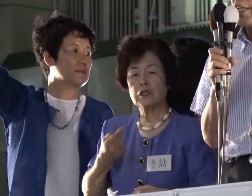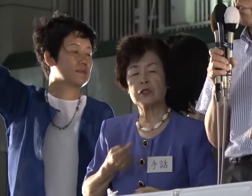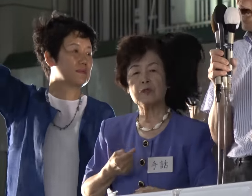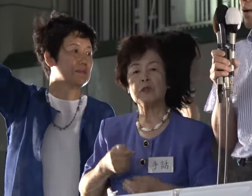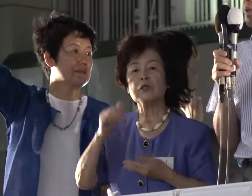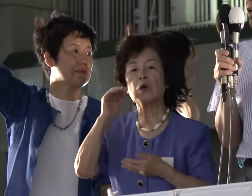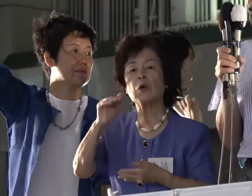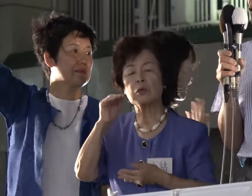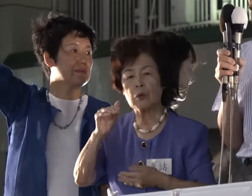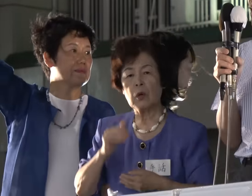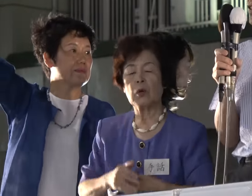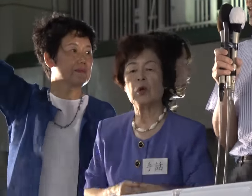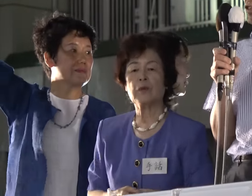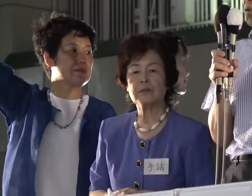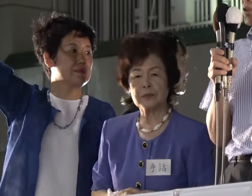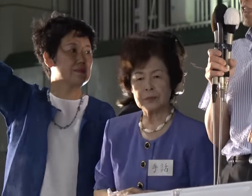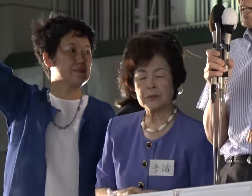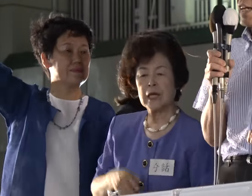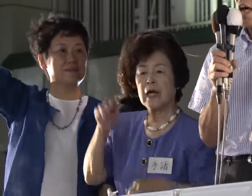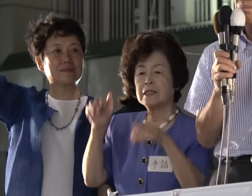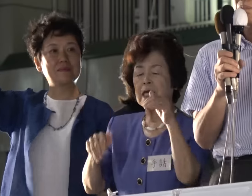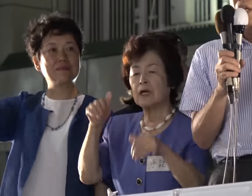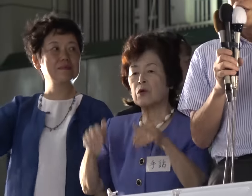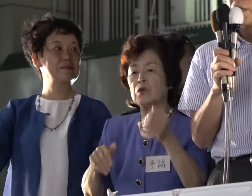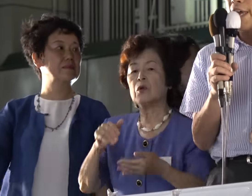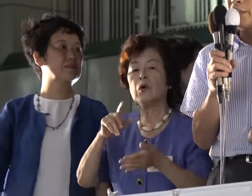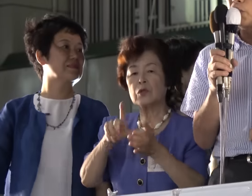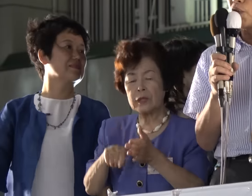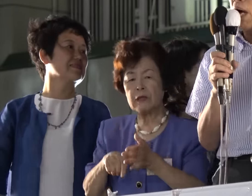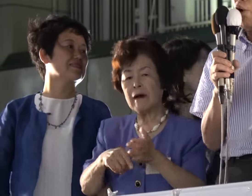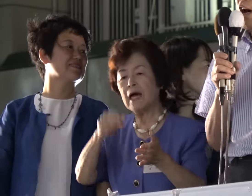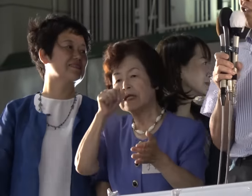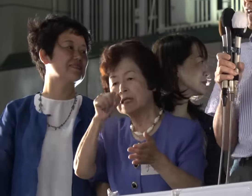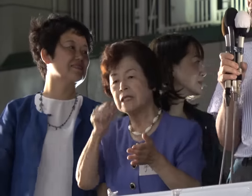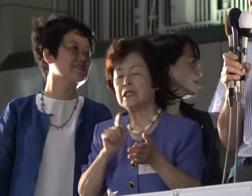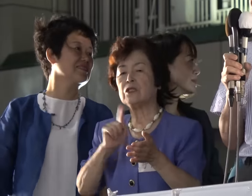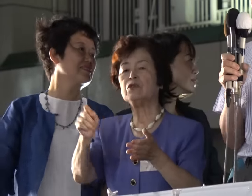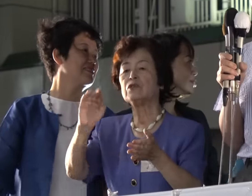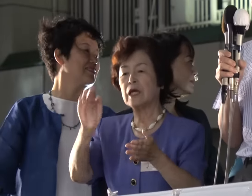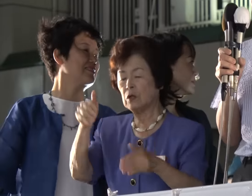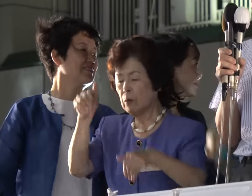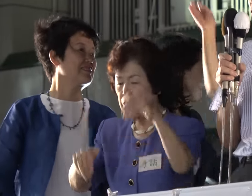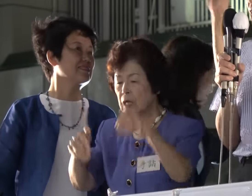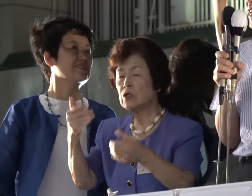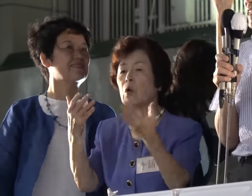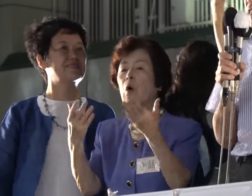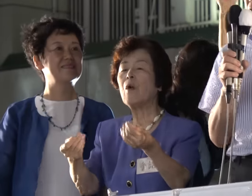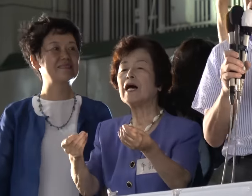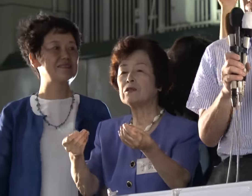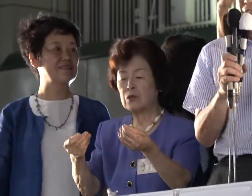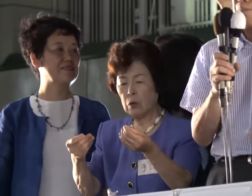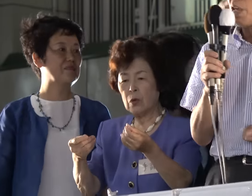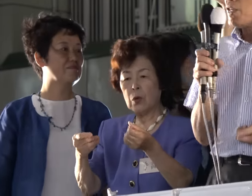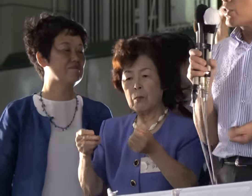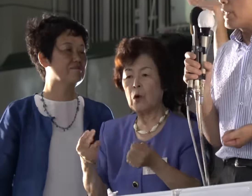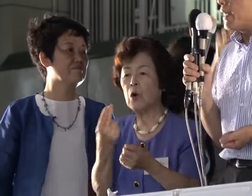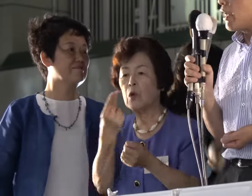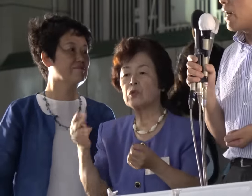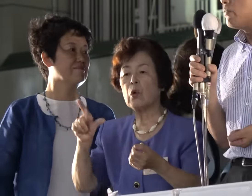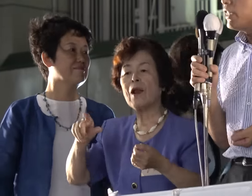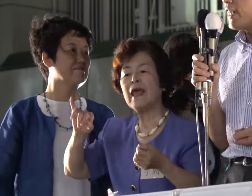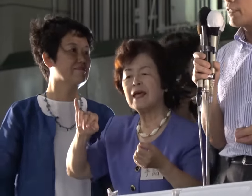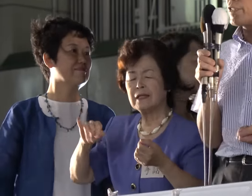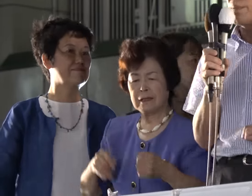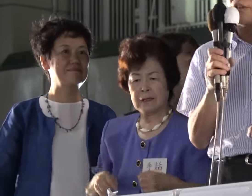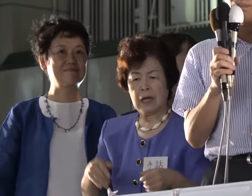と思っているが、それは選挙の時だけだ。選挙が終わるや否や奴隷になってしまい、全